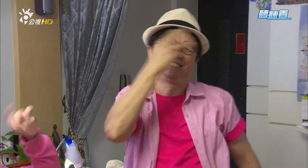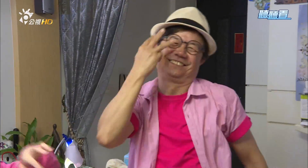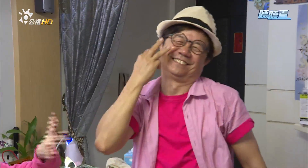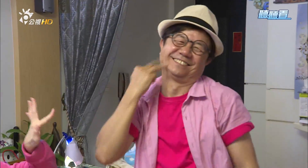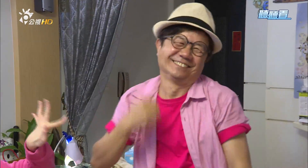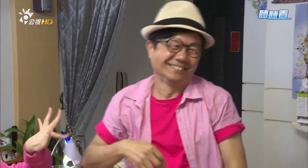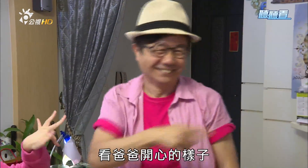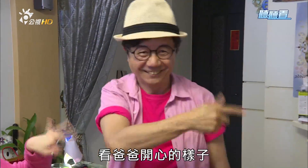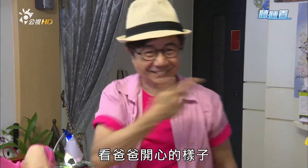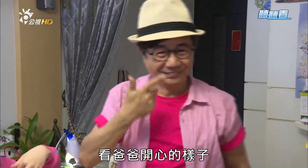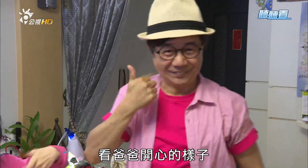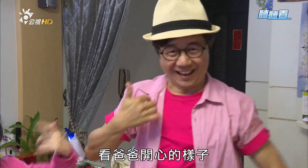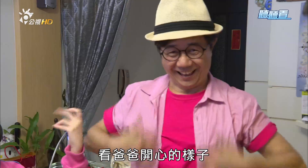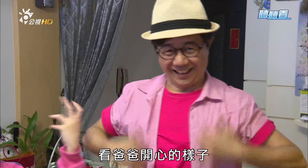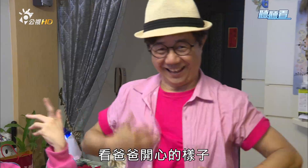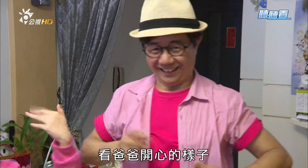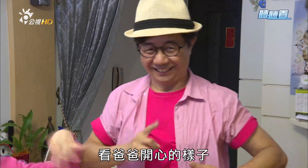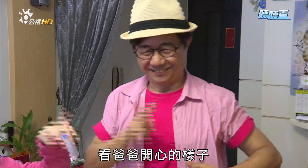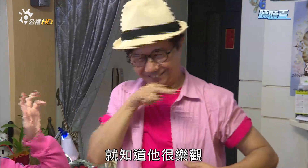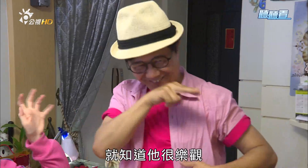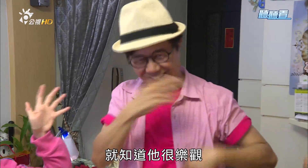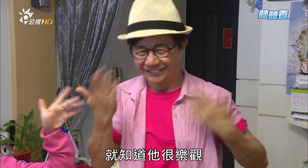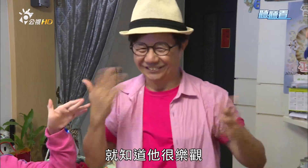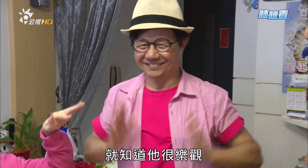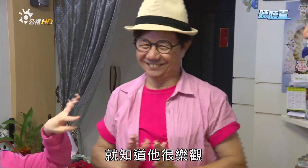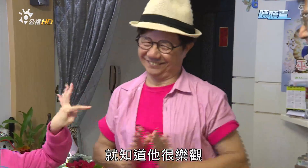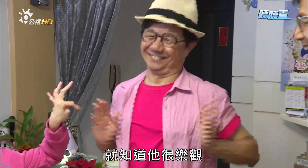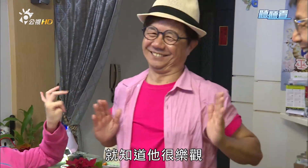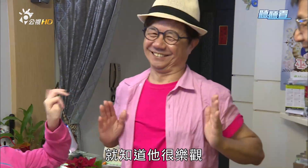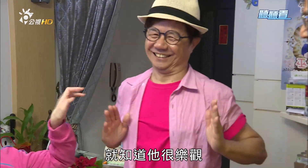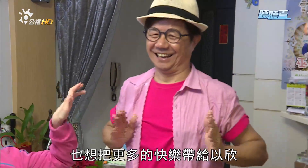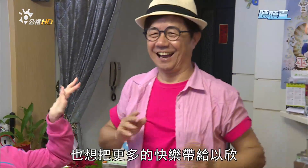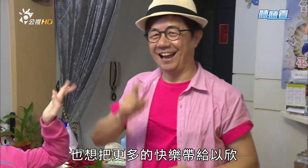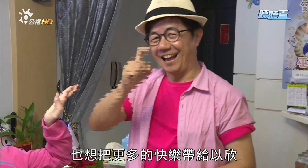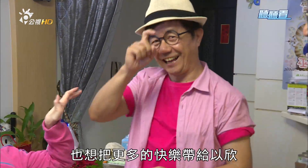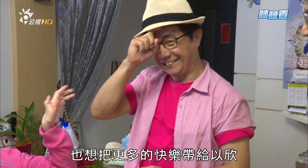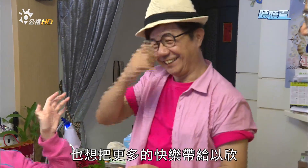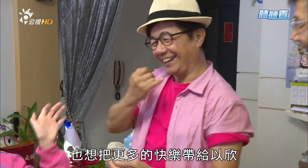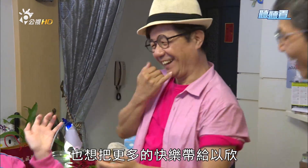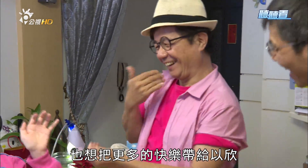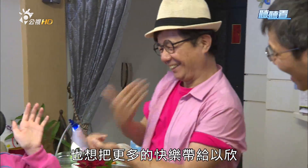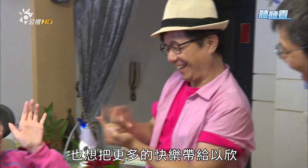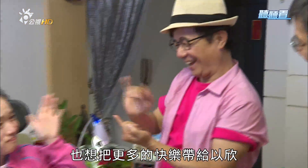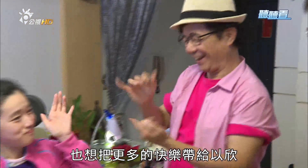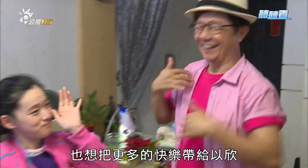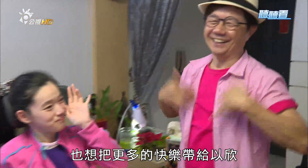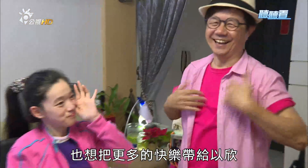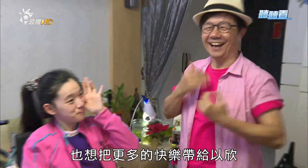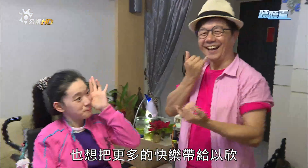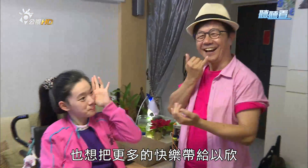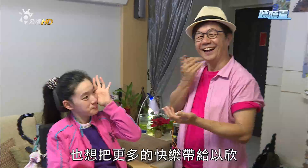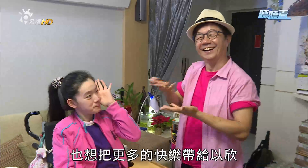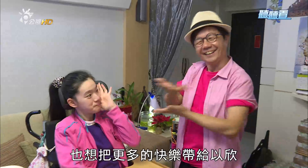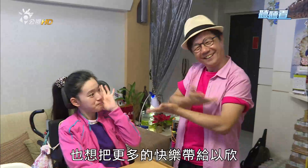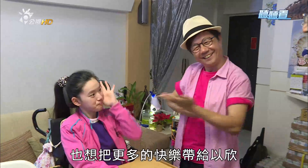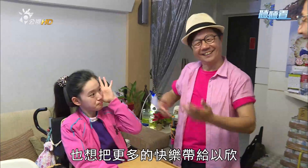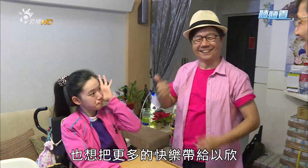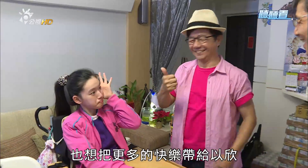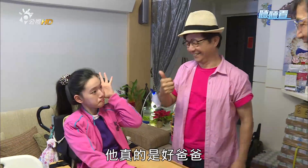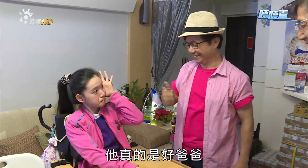哎呀，看爸爸开心的样子就知道他很乐观，也想把更多的快乐带给乙欣，他真的